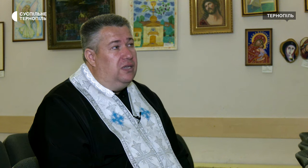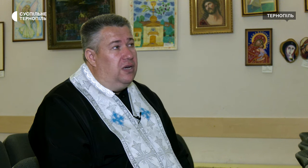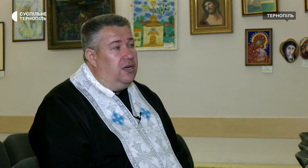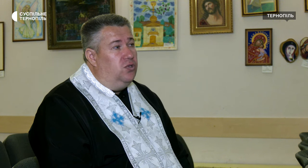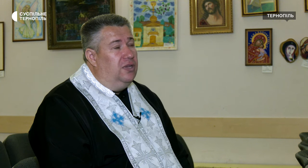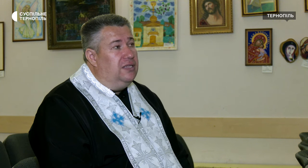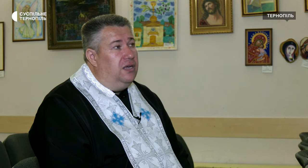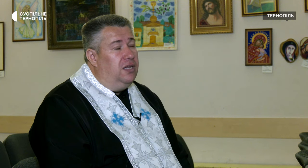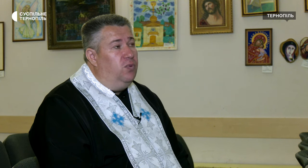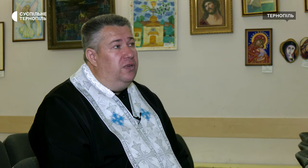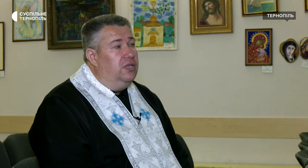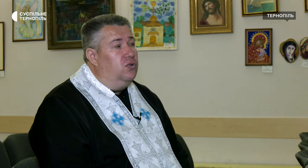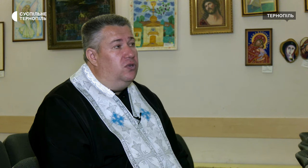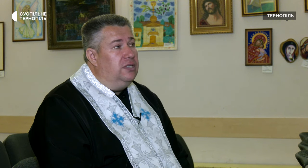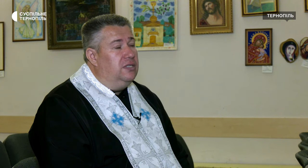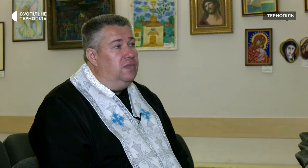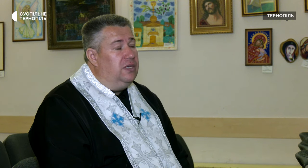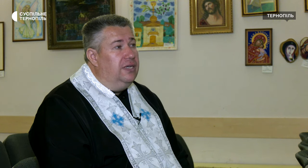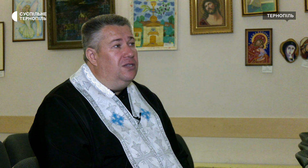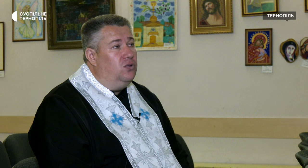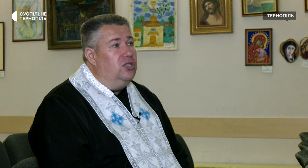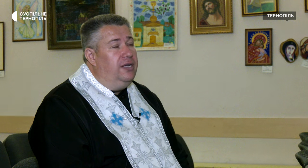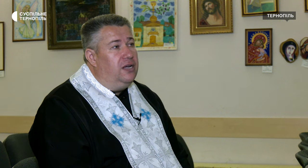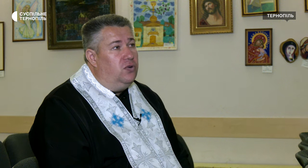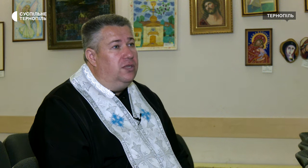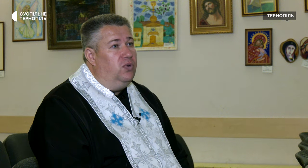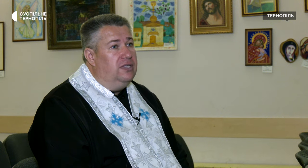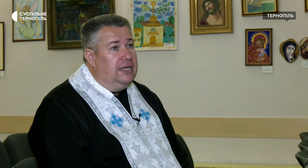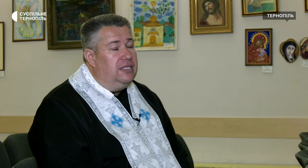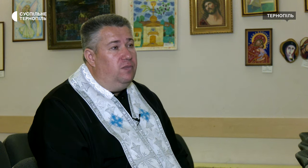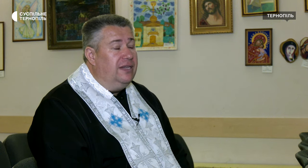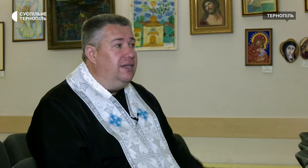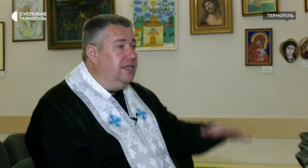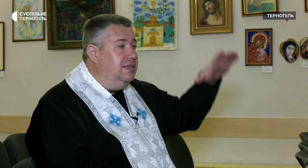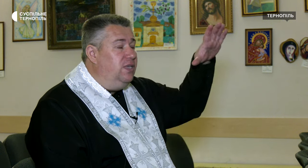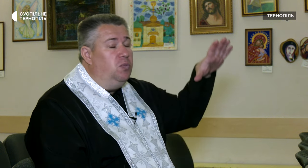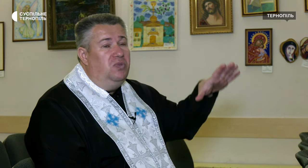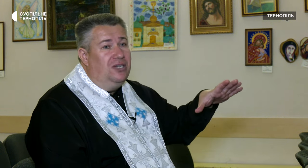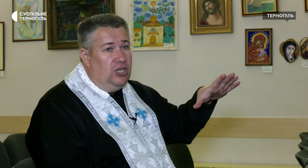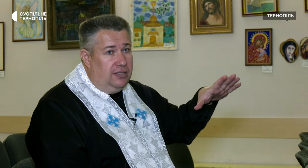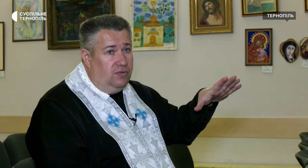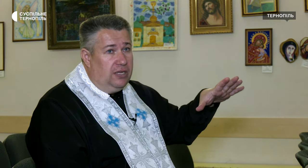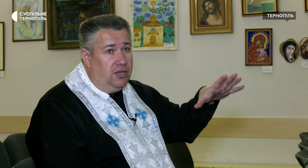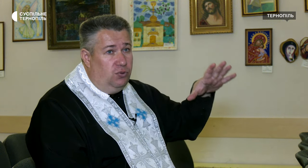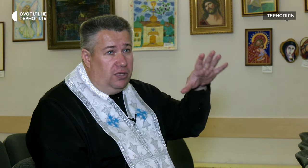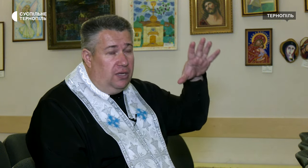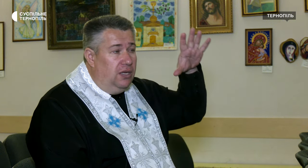така, що на загал повинен кожен семінарист, кожен лікар, кожен поліцейський мати якийсь мінімум тих жестів, так як воно є